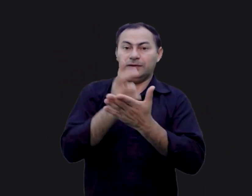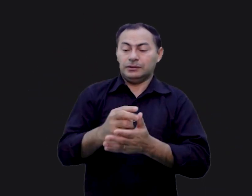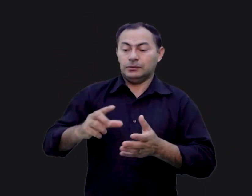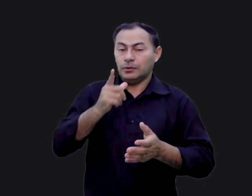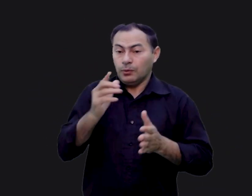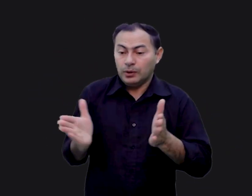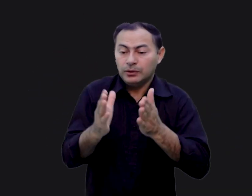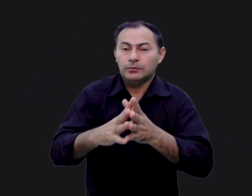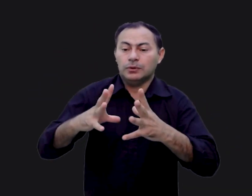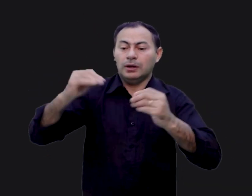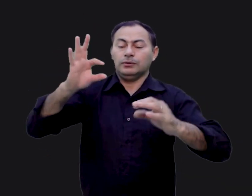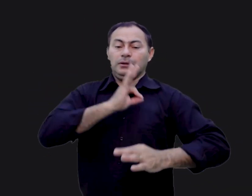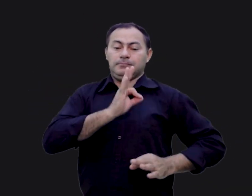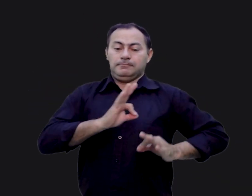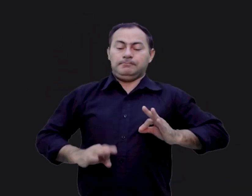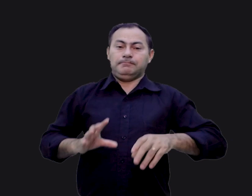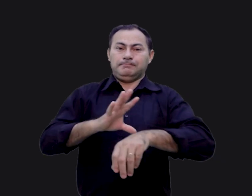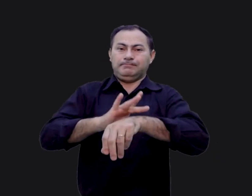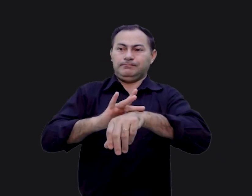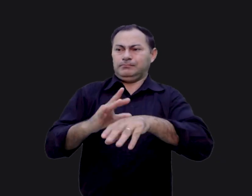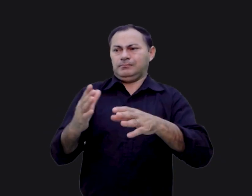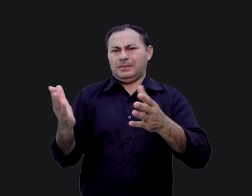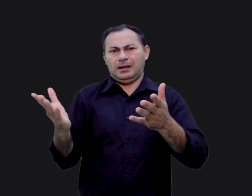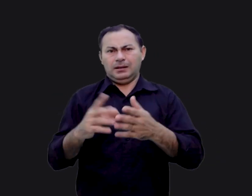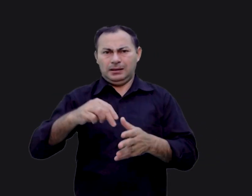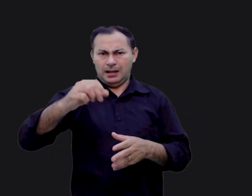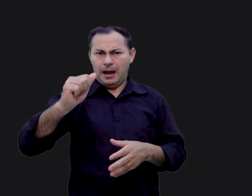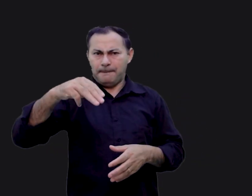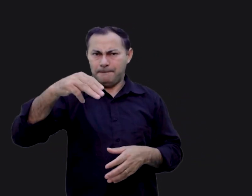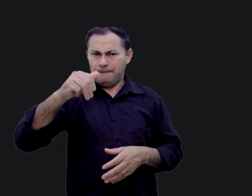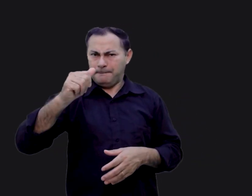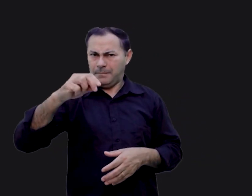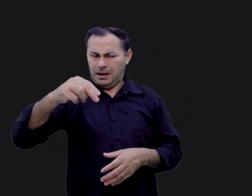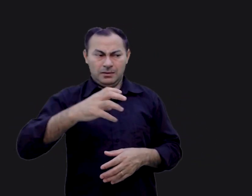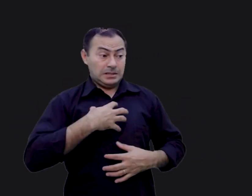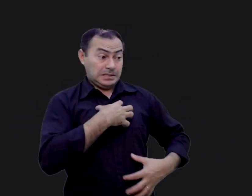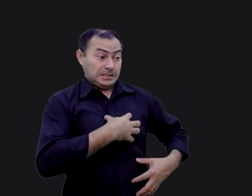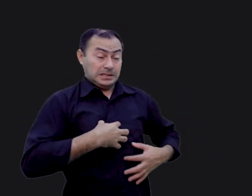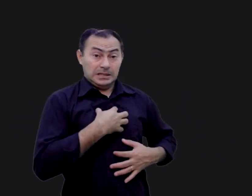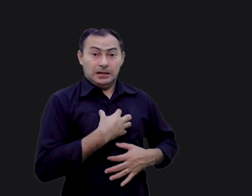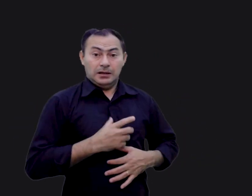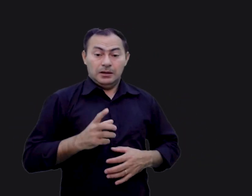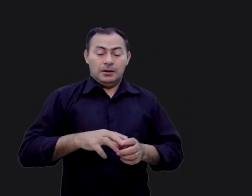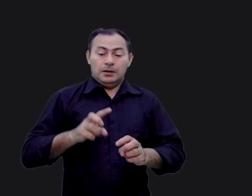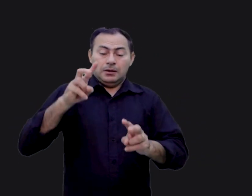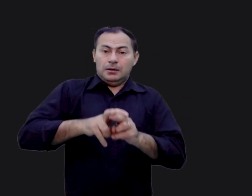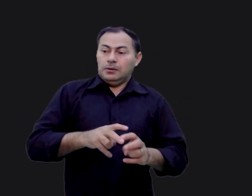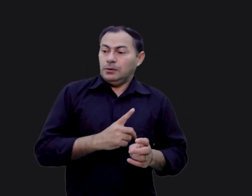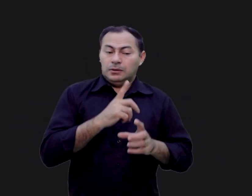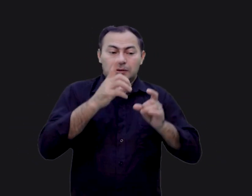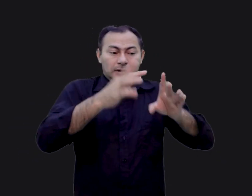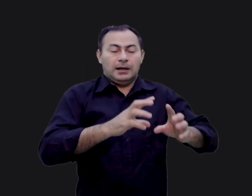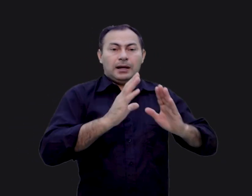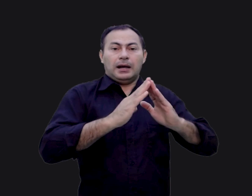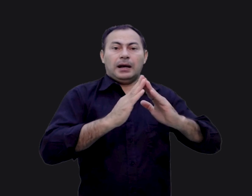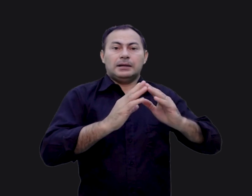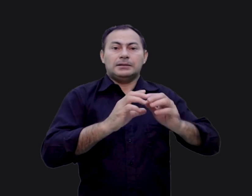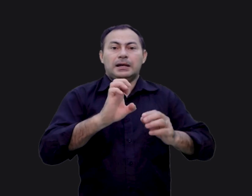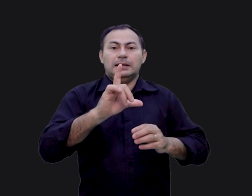rio Jordão para ser curado de sua lepra. Naamã ficou furioso. Ele subiu em sua carruagem e deixou a casa de